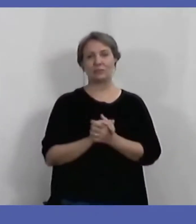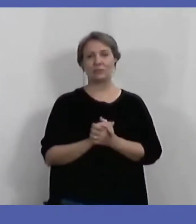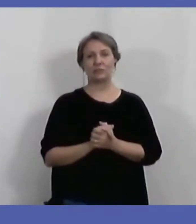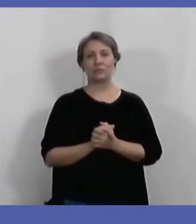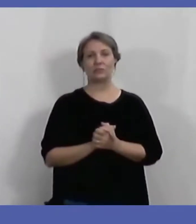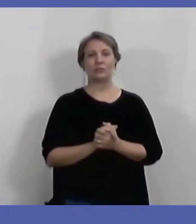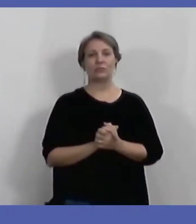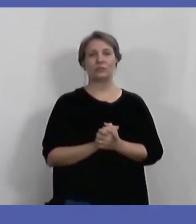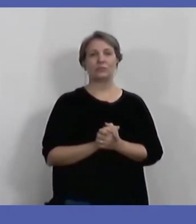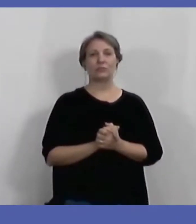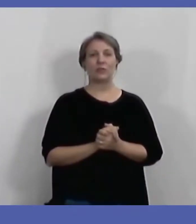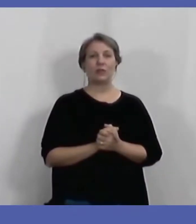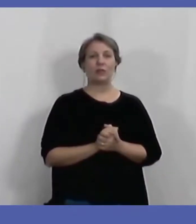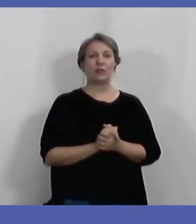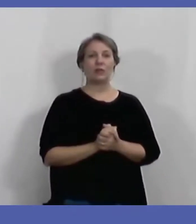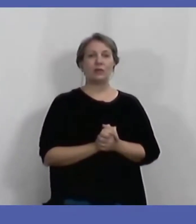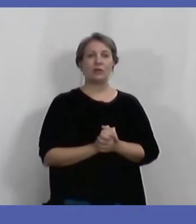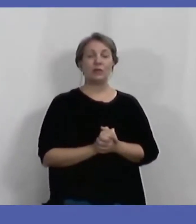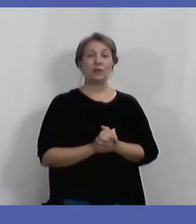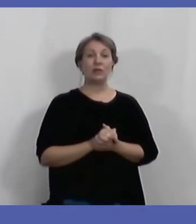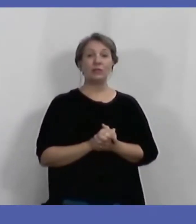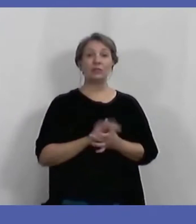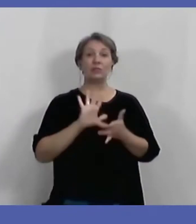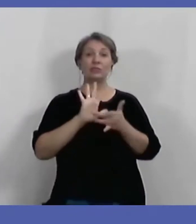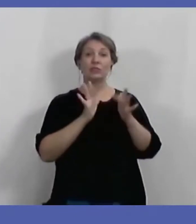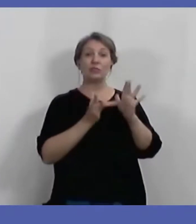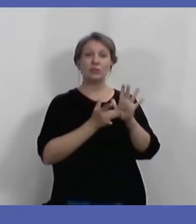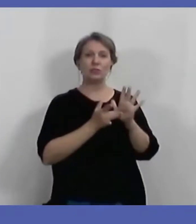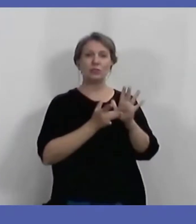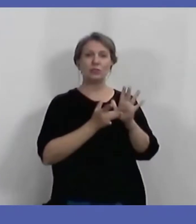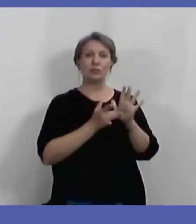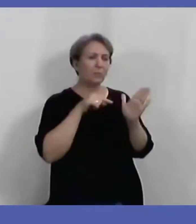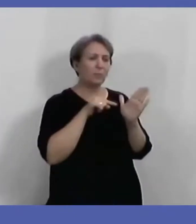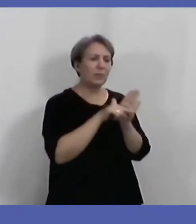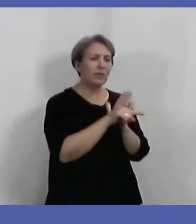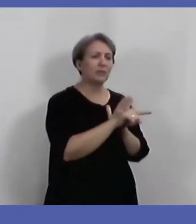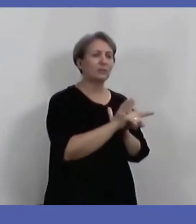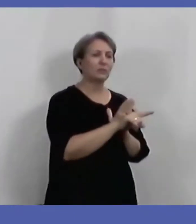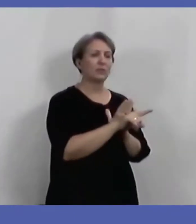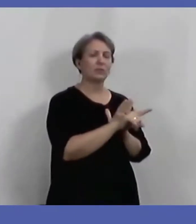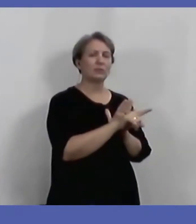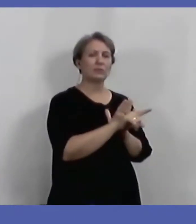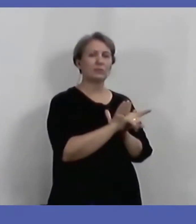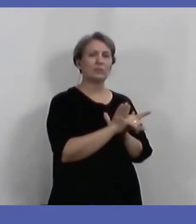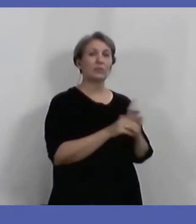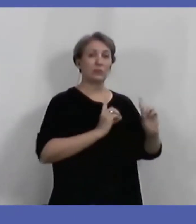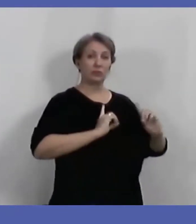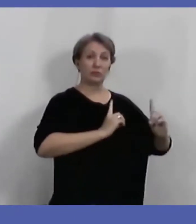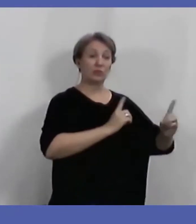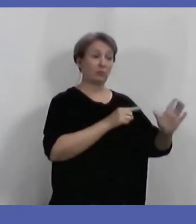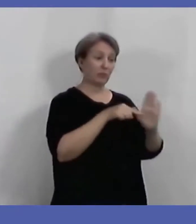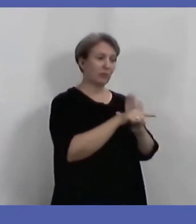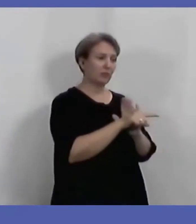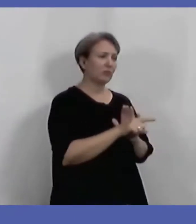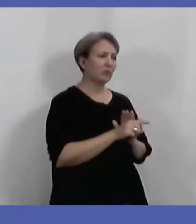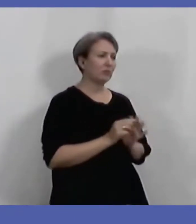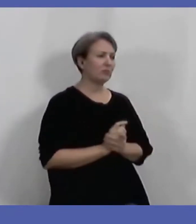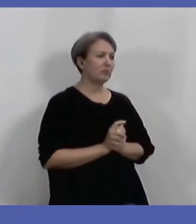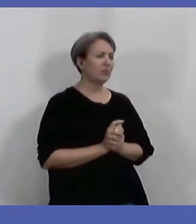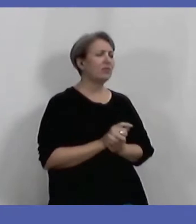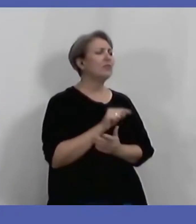eles responderam, discípulos respondendo da impressão que eles receberam